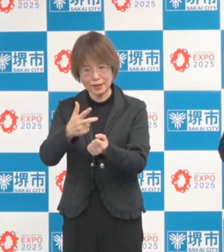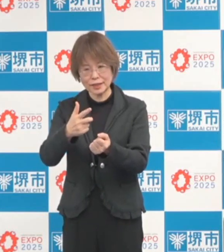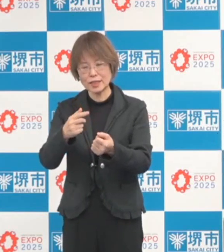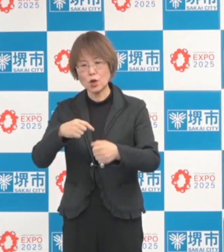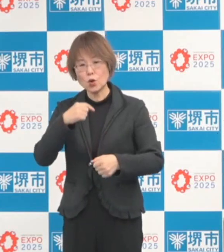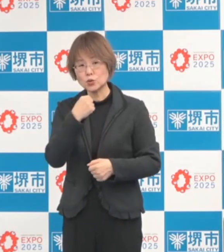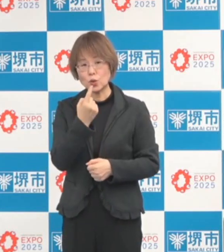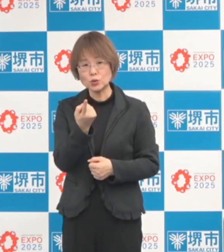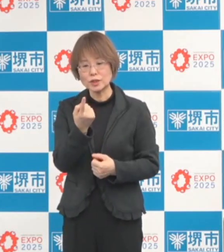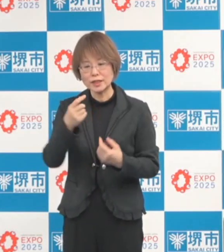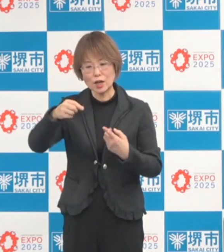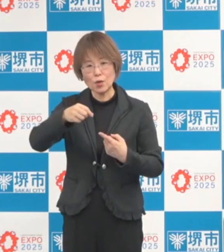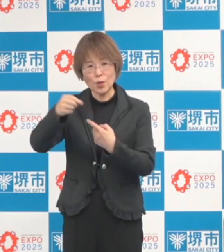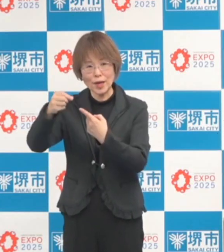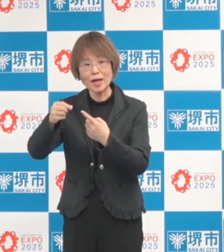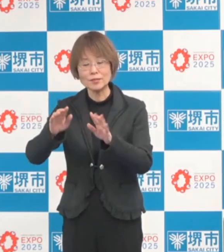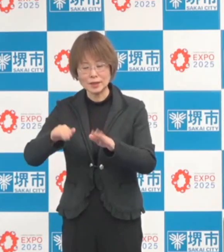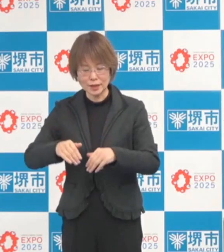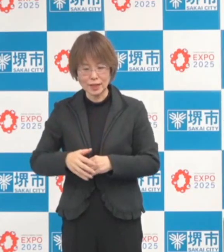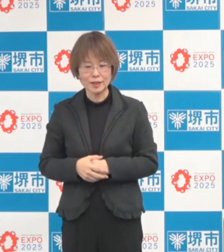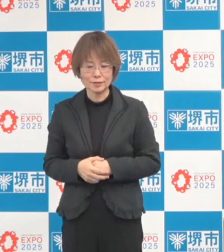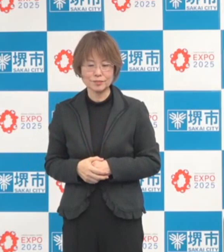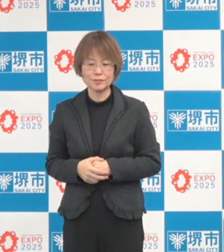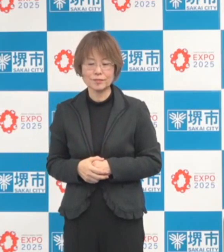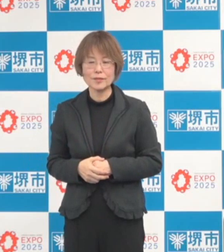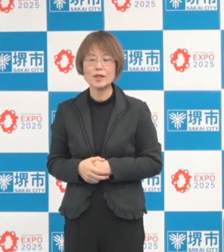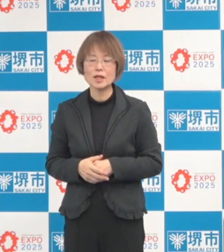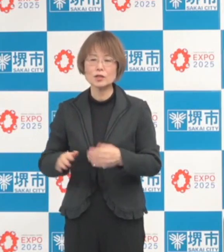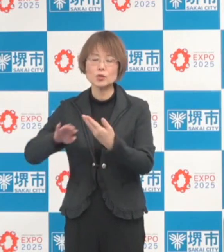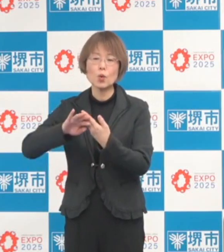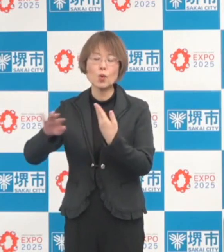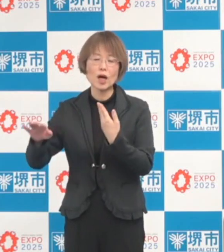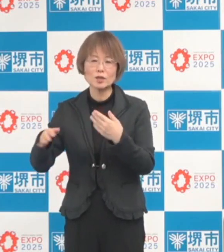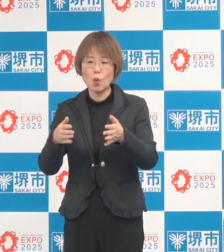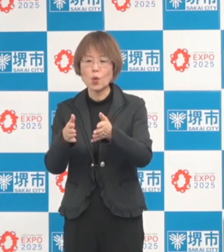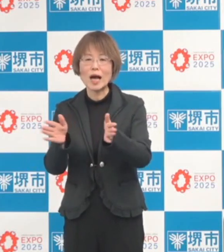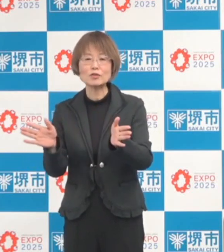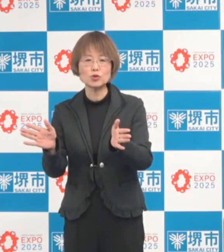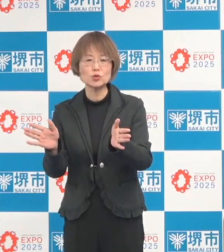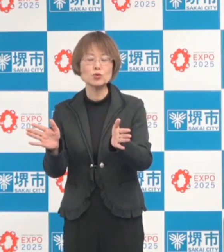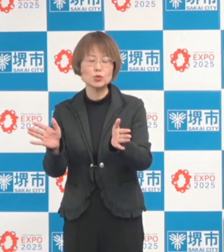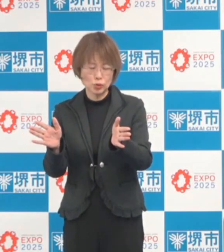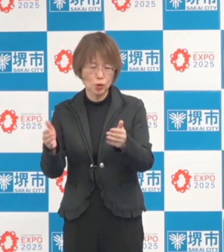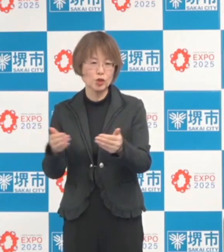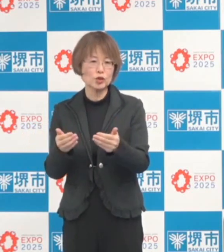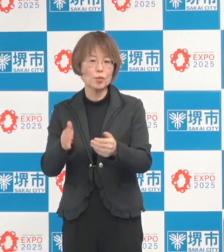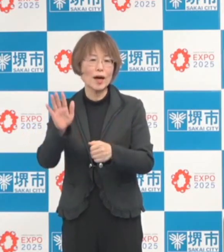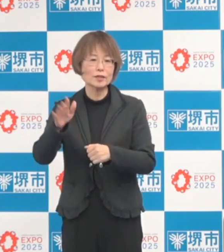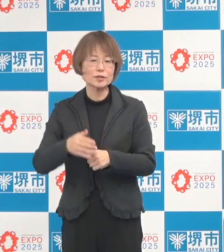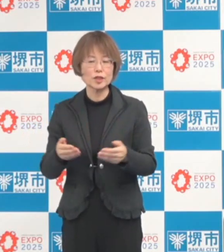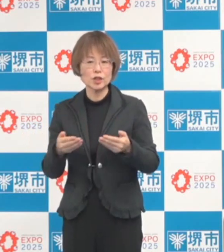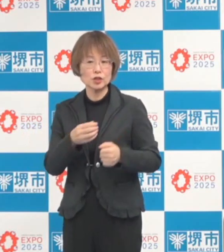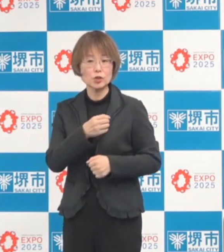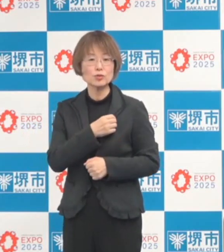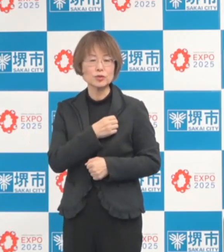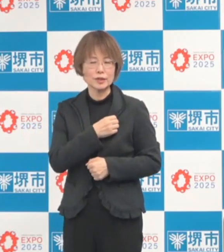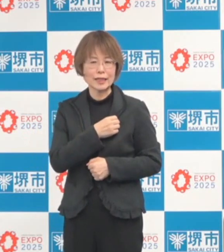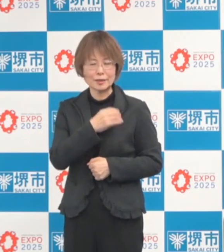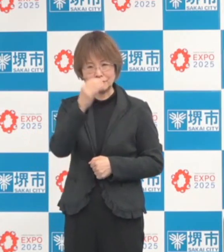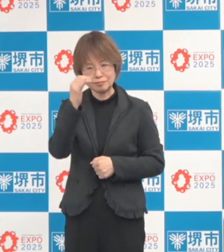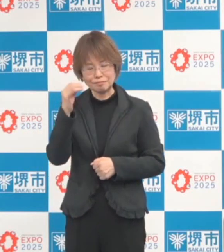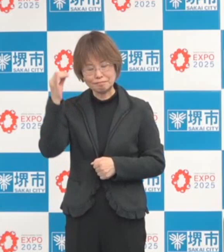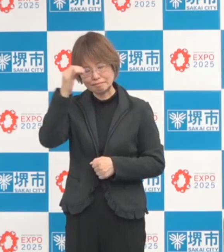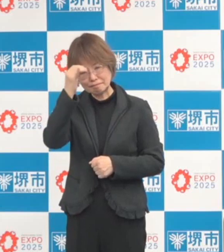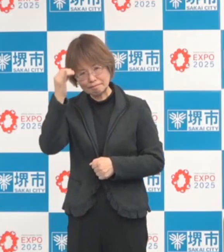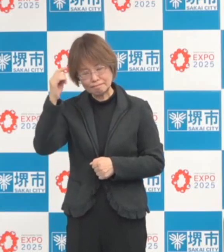その他さまざま拡充新規もございますが、この中にも職員がさまざま知恵を出してですね、